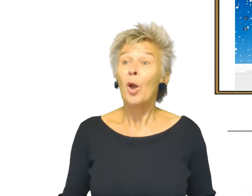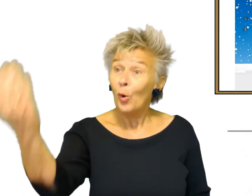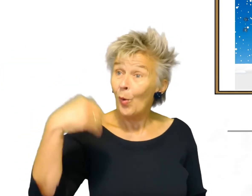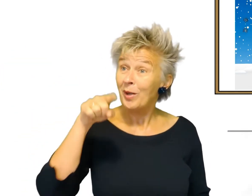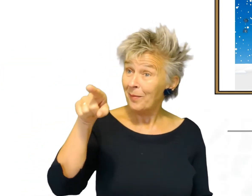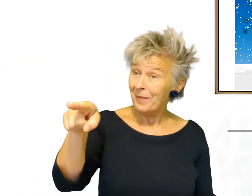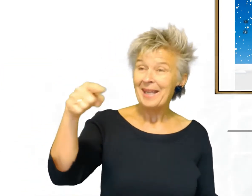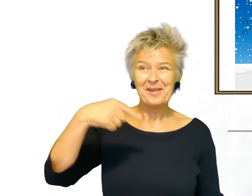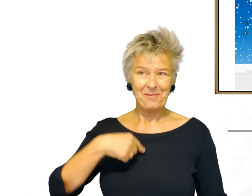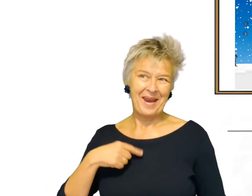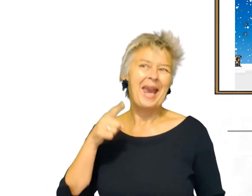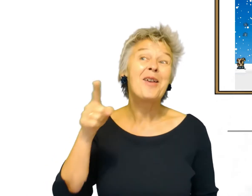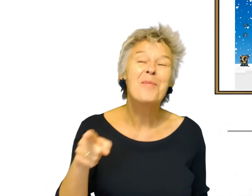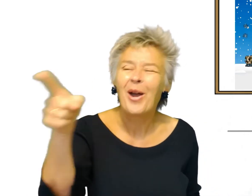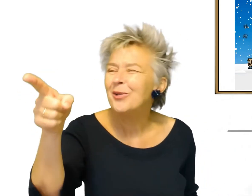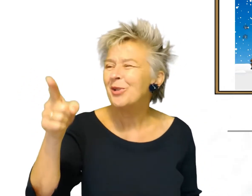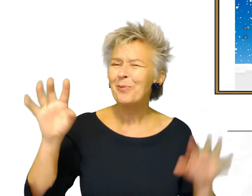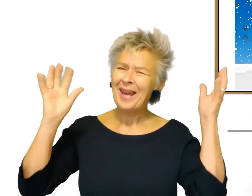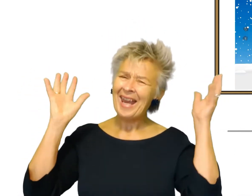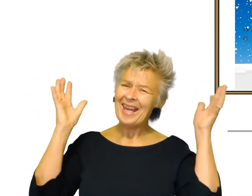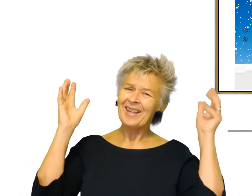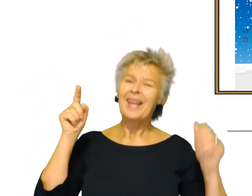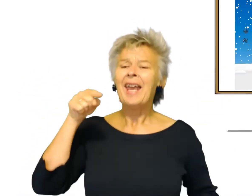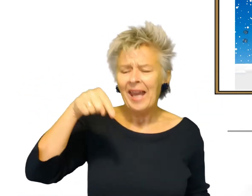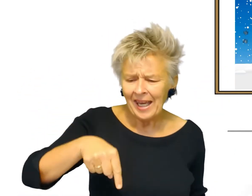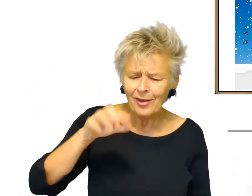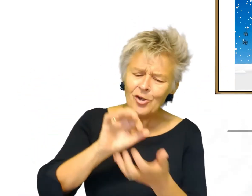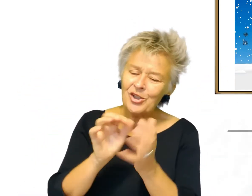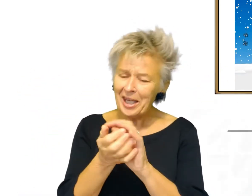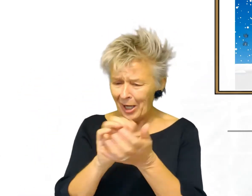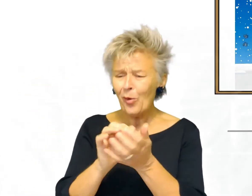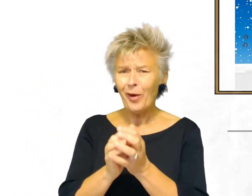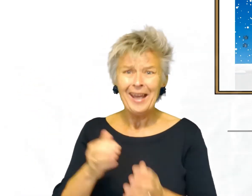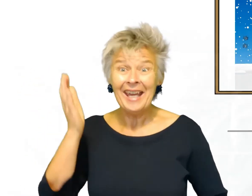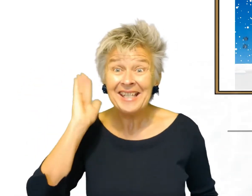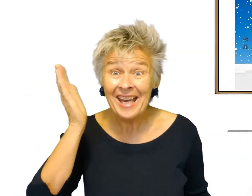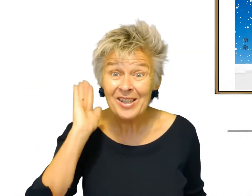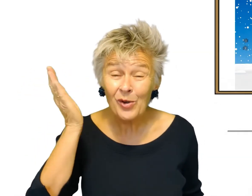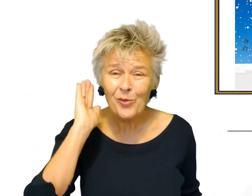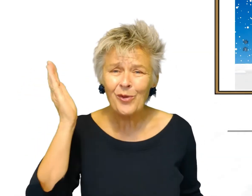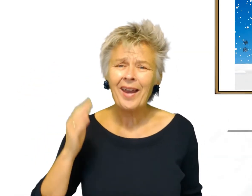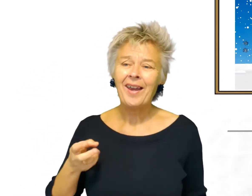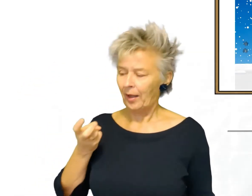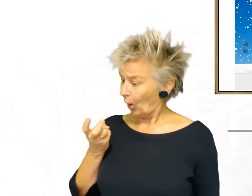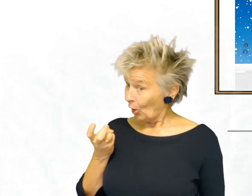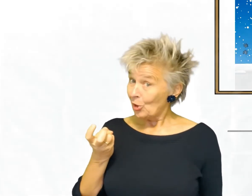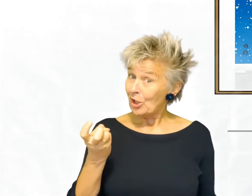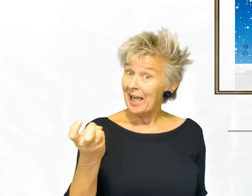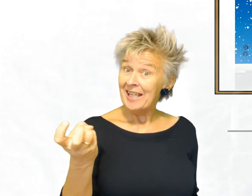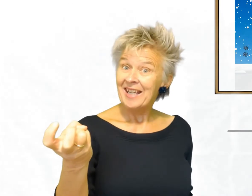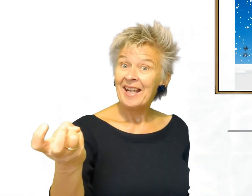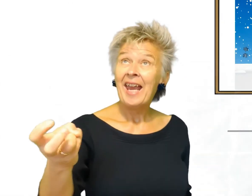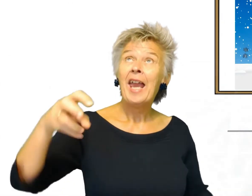Kom je met mij buiten spelen? In de sneeuw is het zo fijn. Sleetje